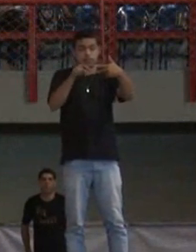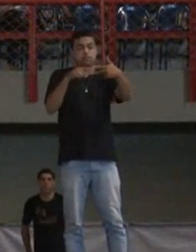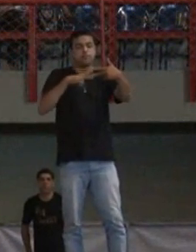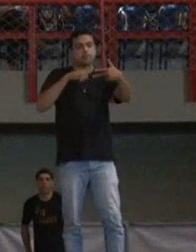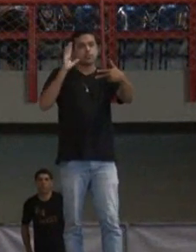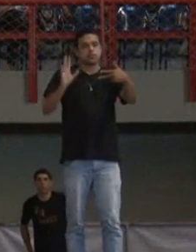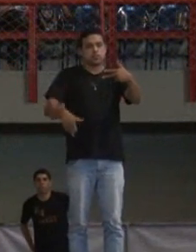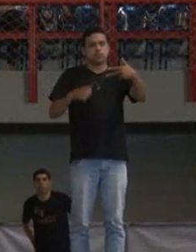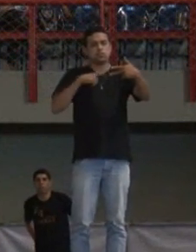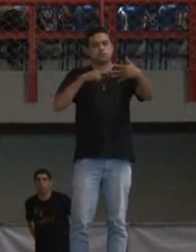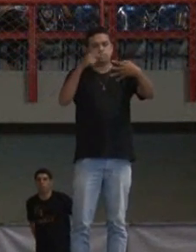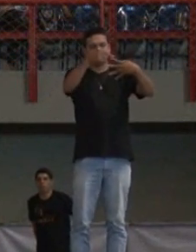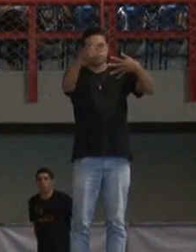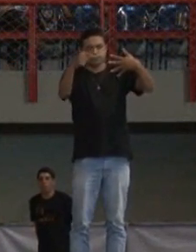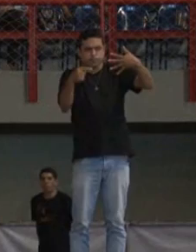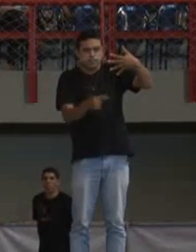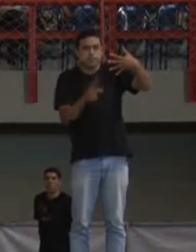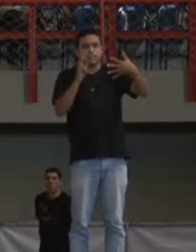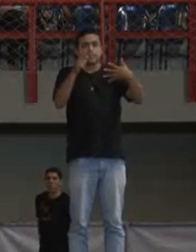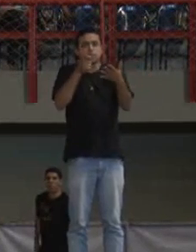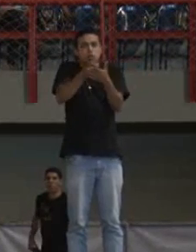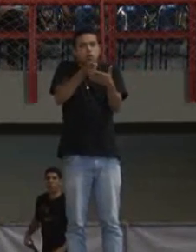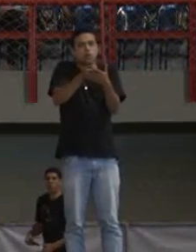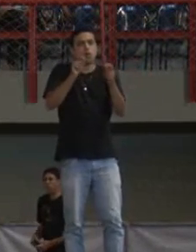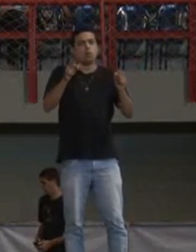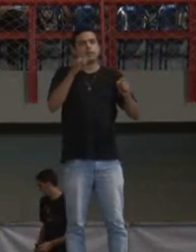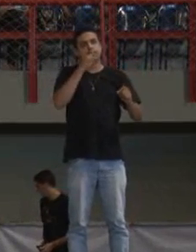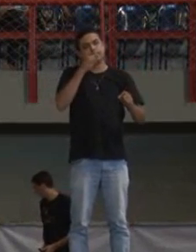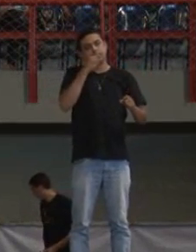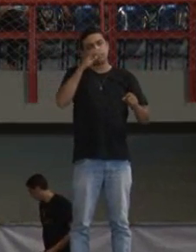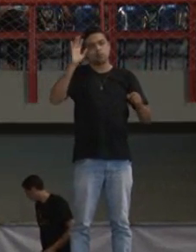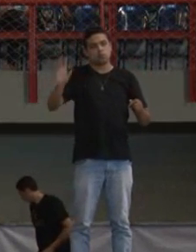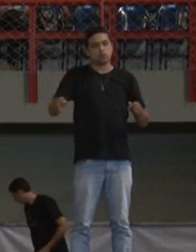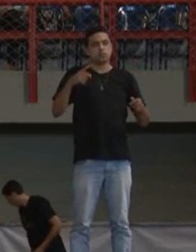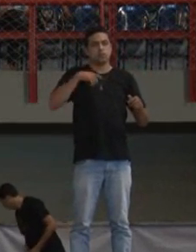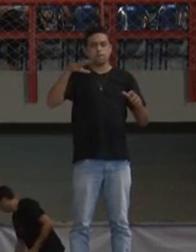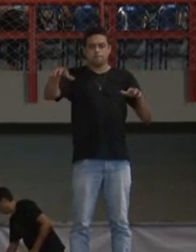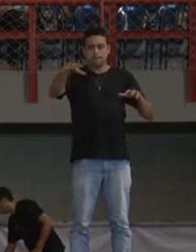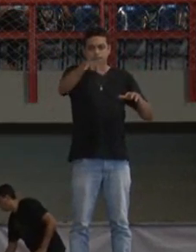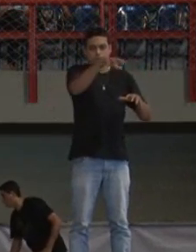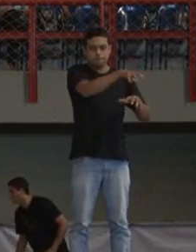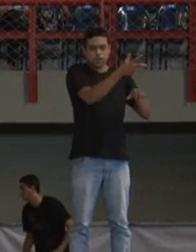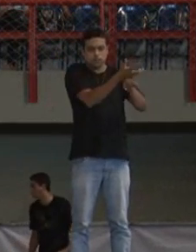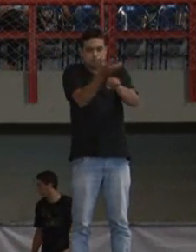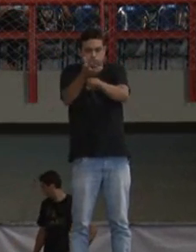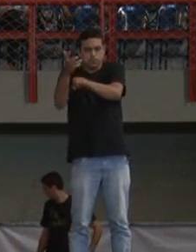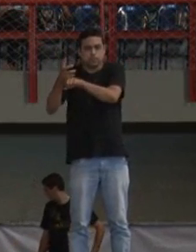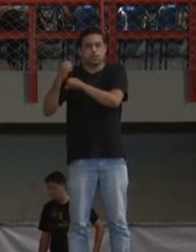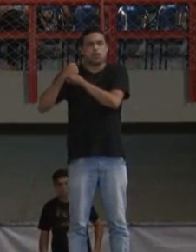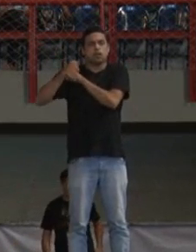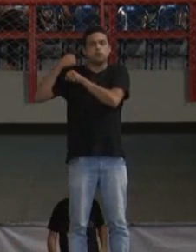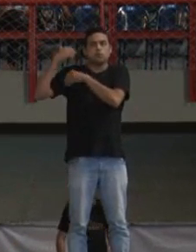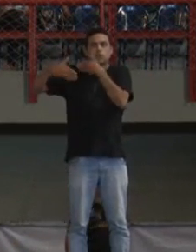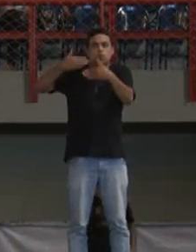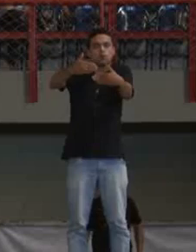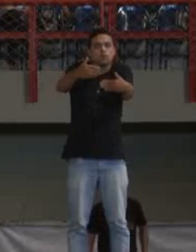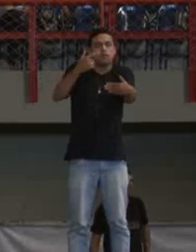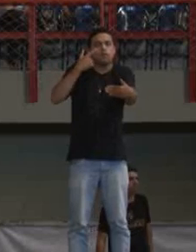suas competências e habilidades, não costuma cobrar as diferentes áreas do conhecimento ao longo do tempo. Que